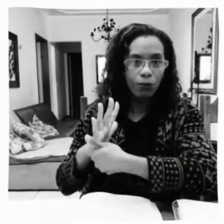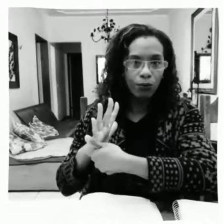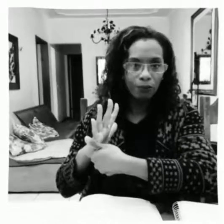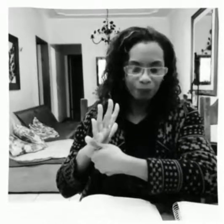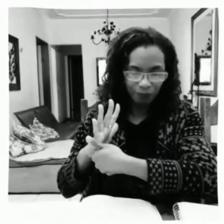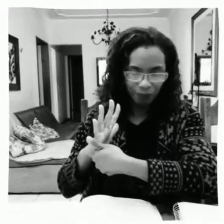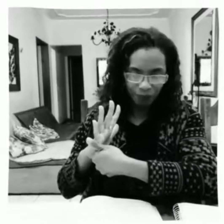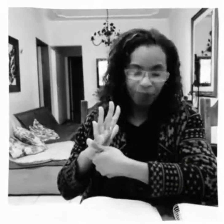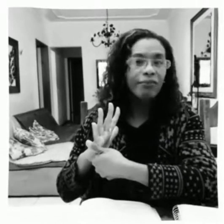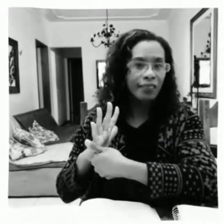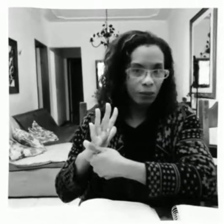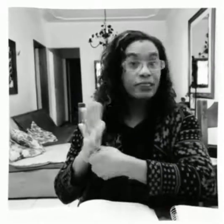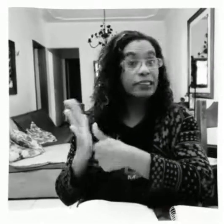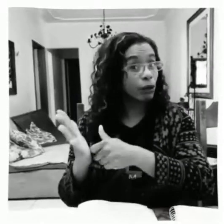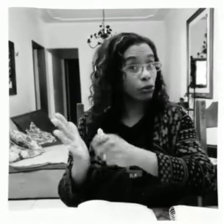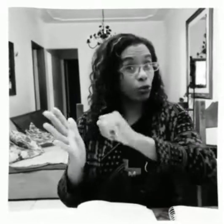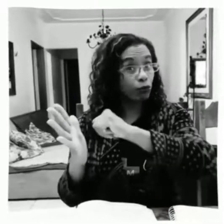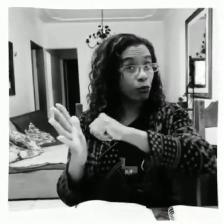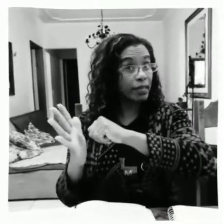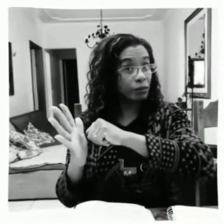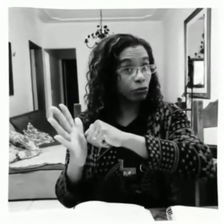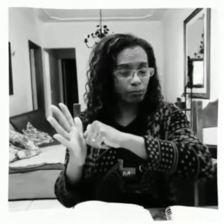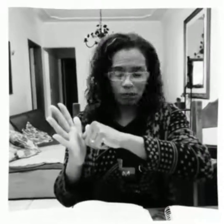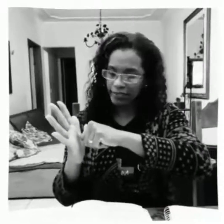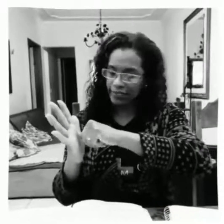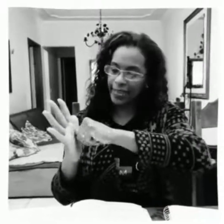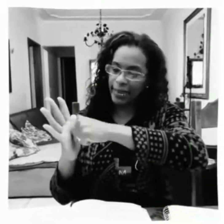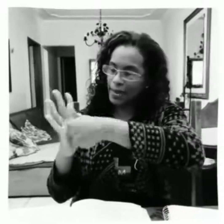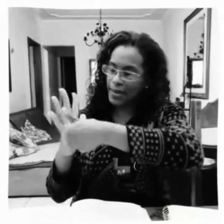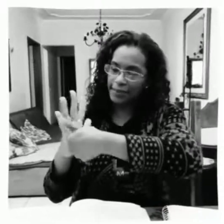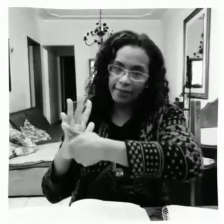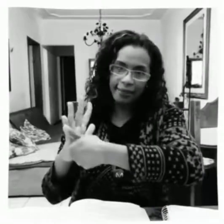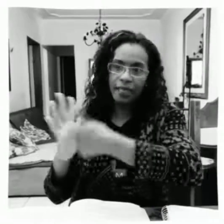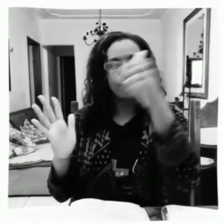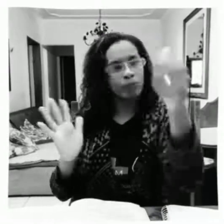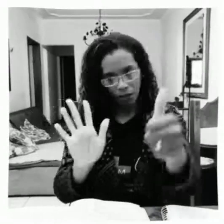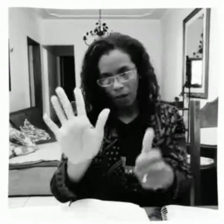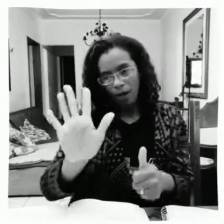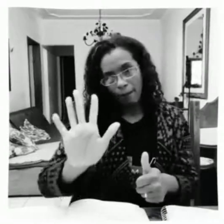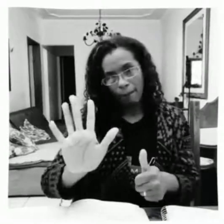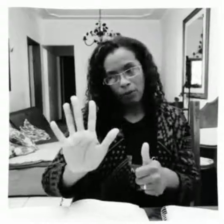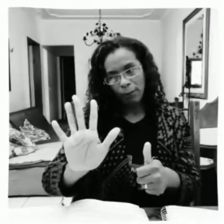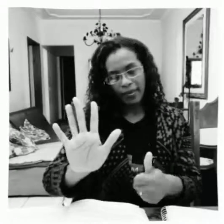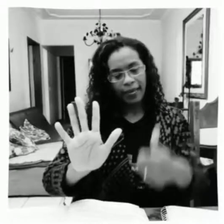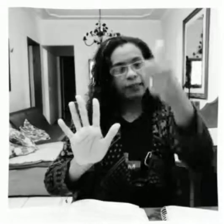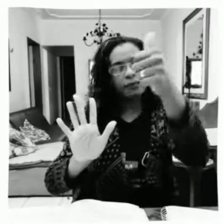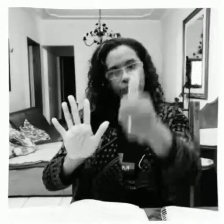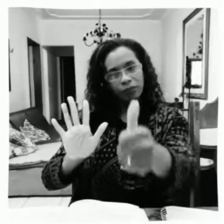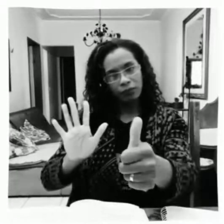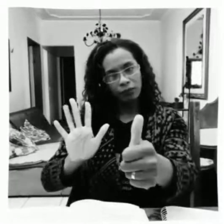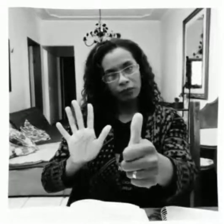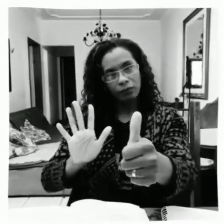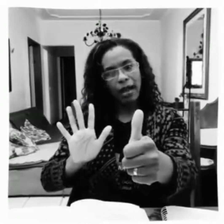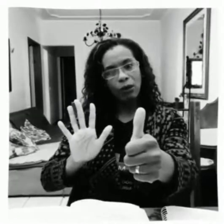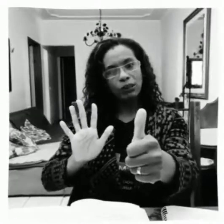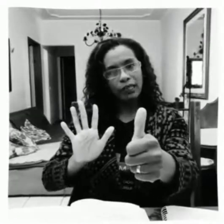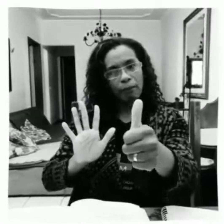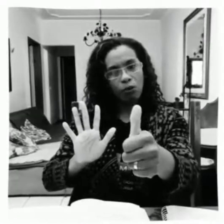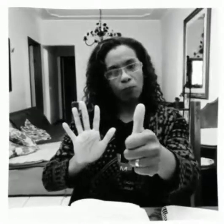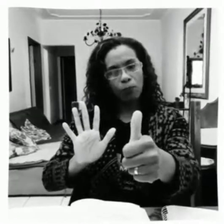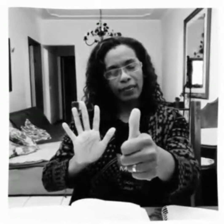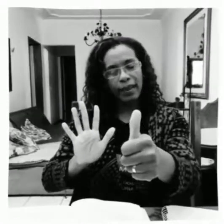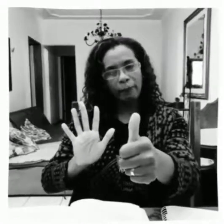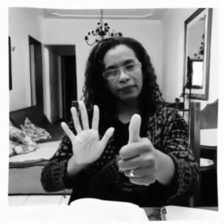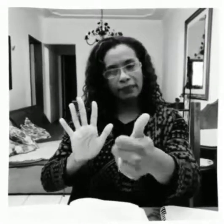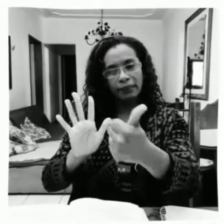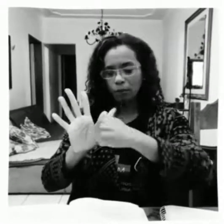mão. O sinal de configuração de mão, CM, é esse. Mão aberta, a outra mão